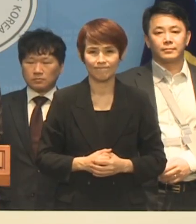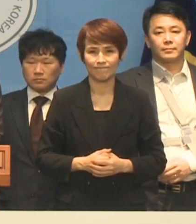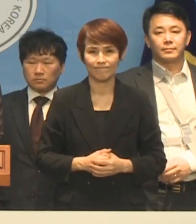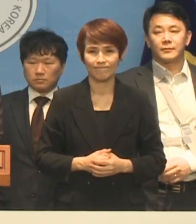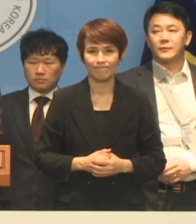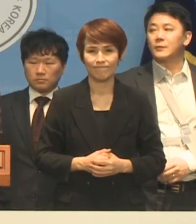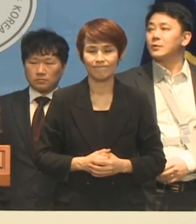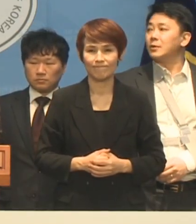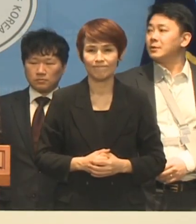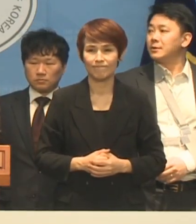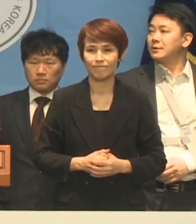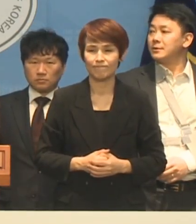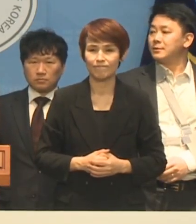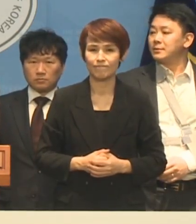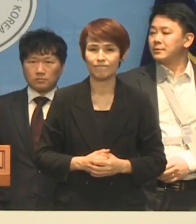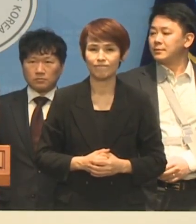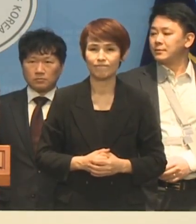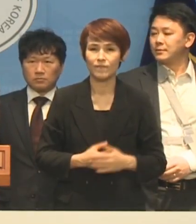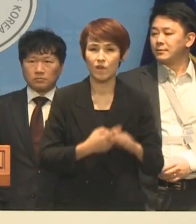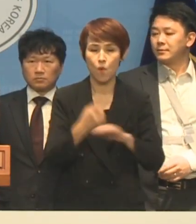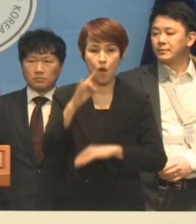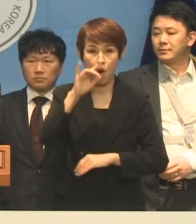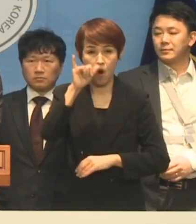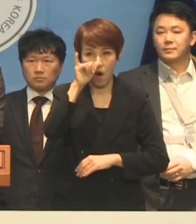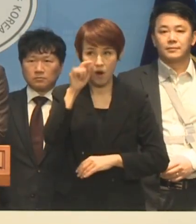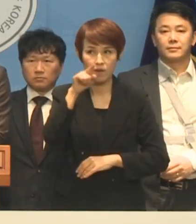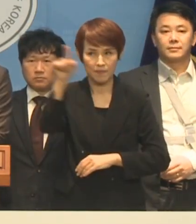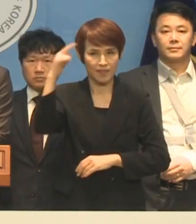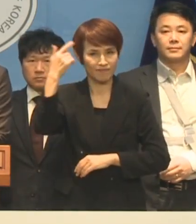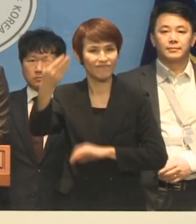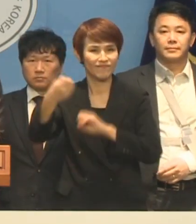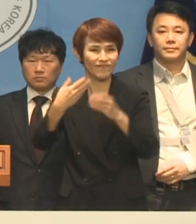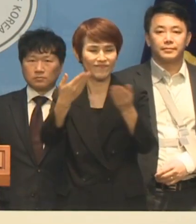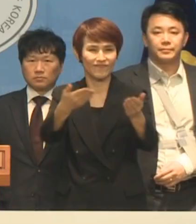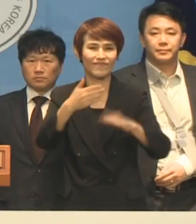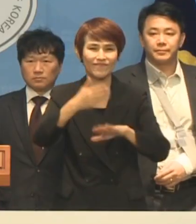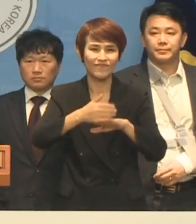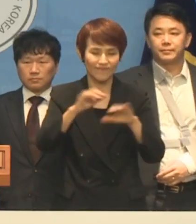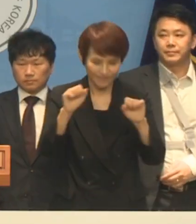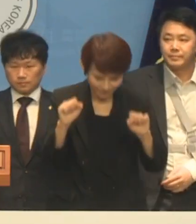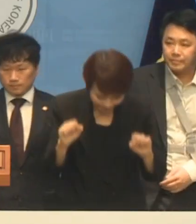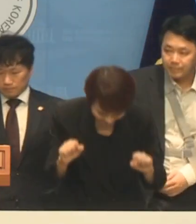다른 사항이 있으면 백브리핑장에서 안내드리도록 하겠습니다. 감사합니다.